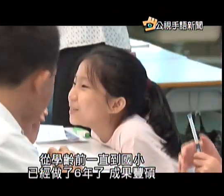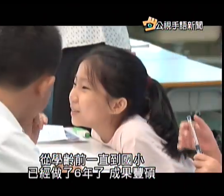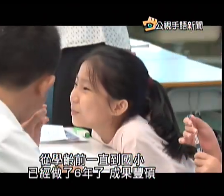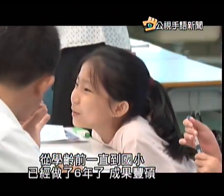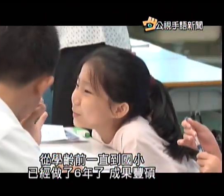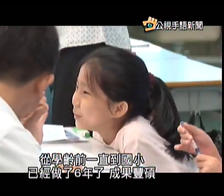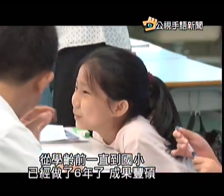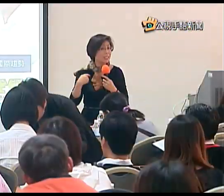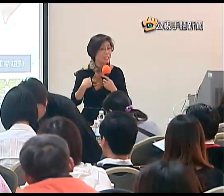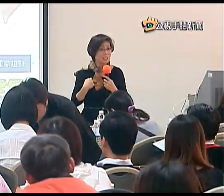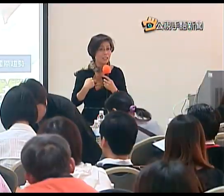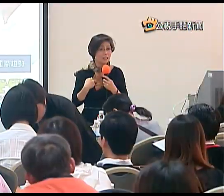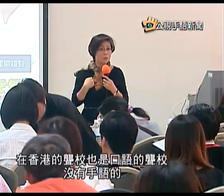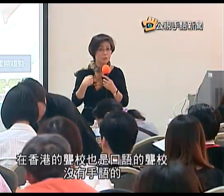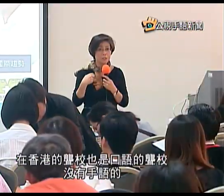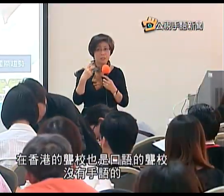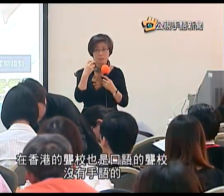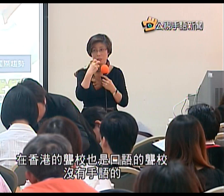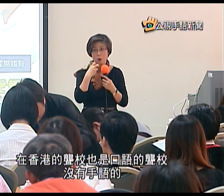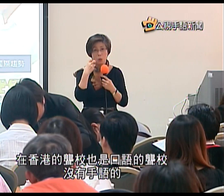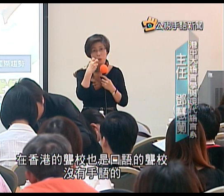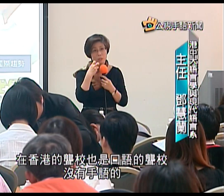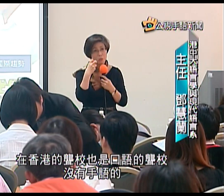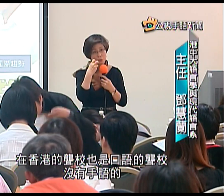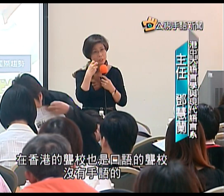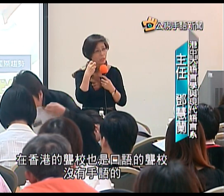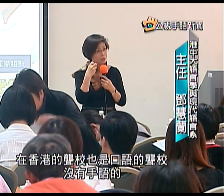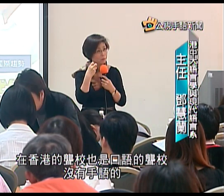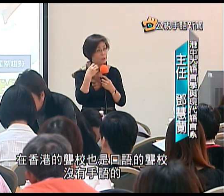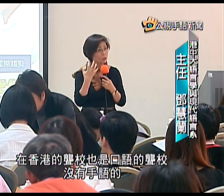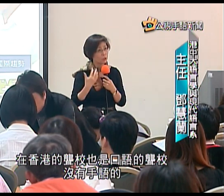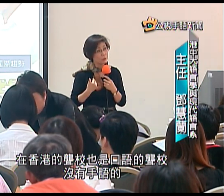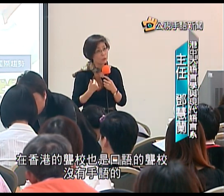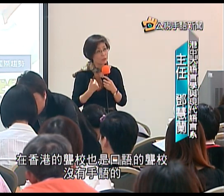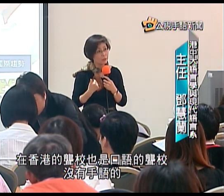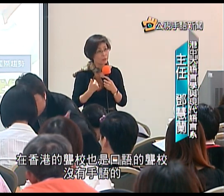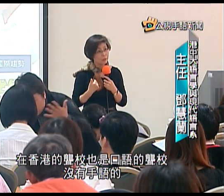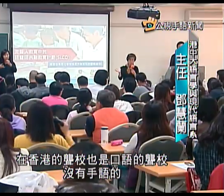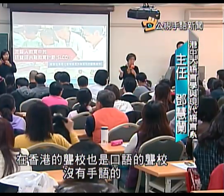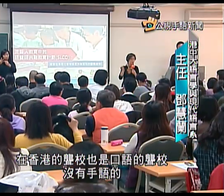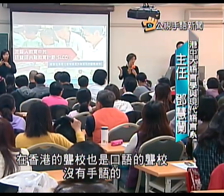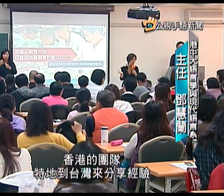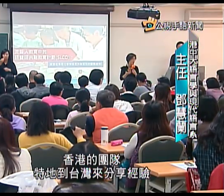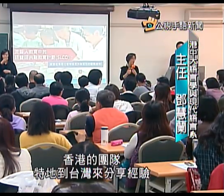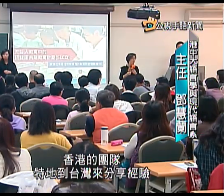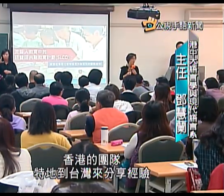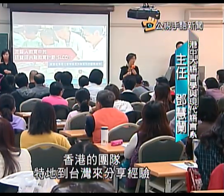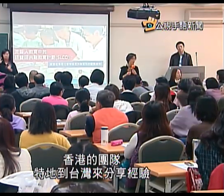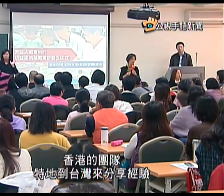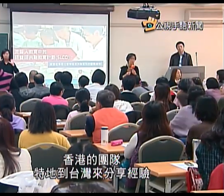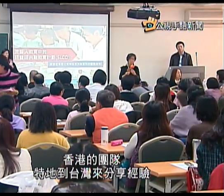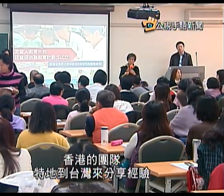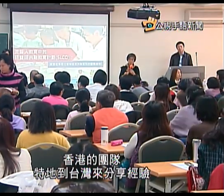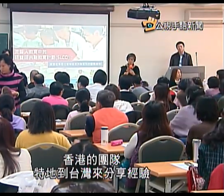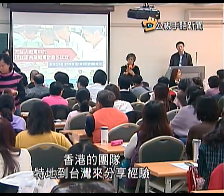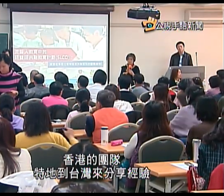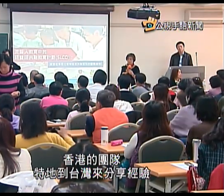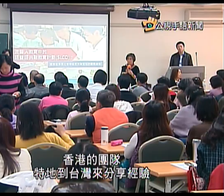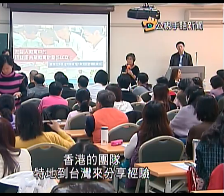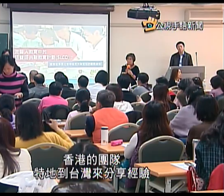果丰硕。 现在香港的母校也是口语的母校，没有手语的。 香港的团队特地到台湾来分享经验，看